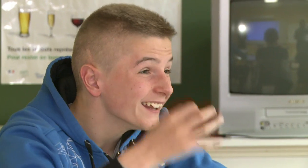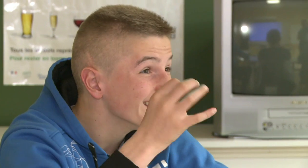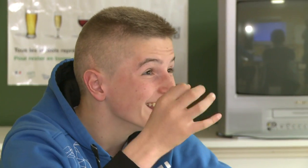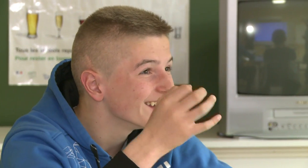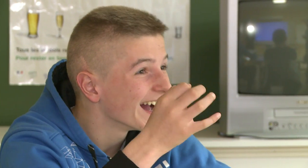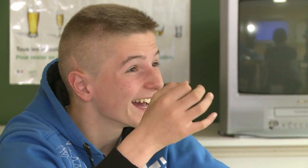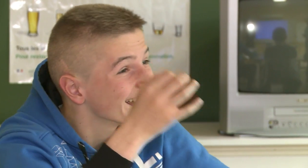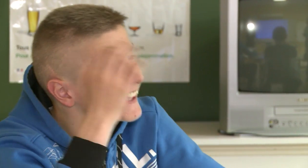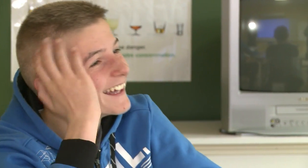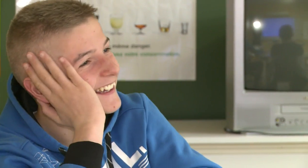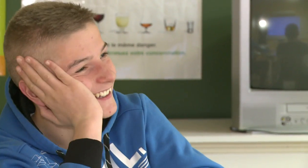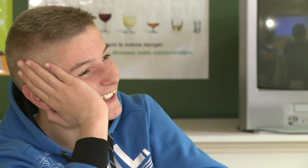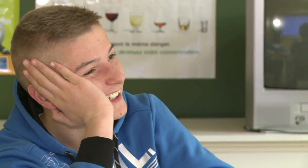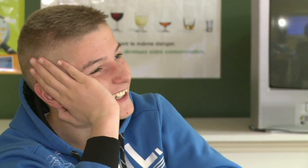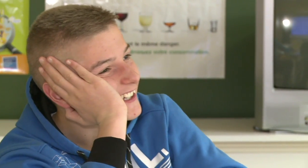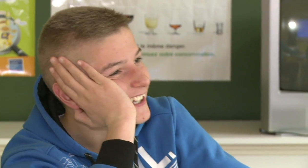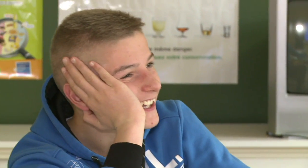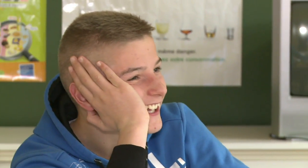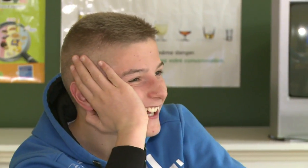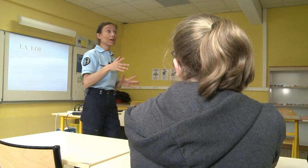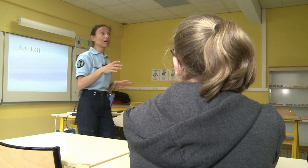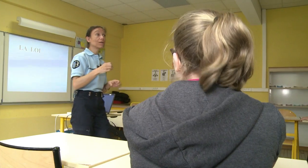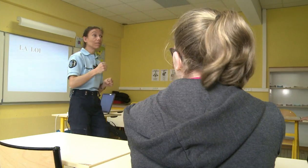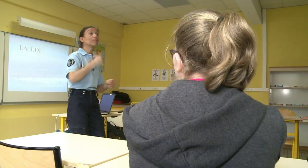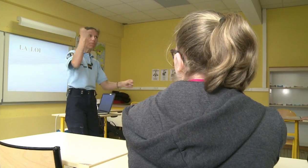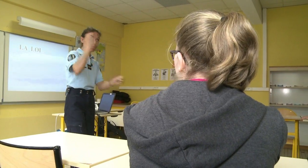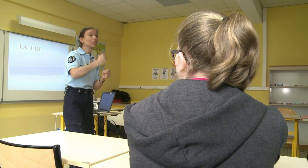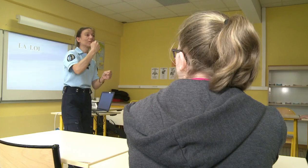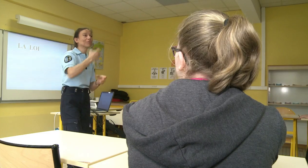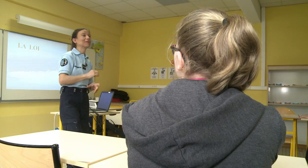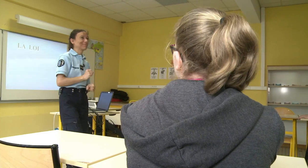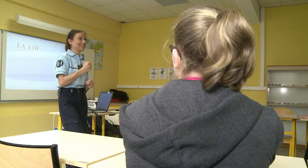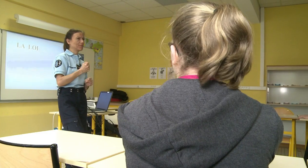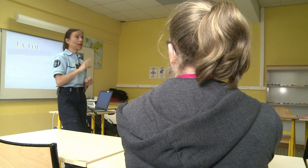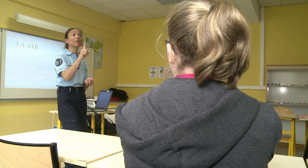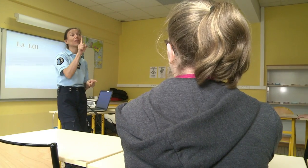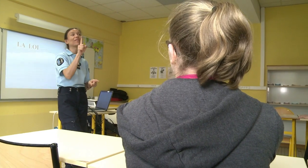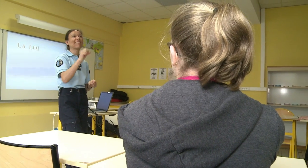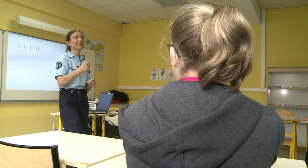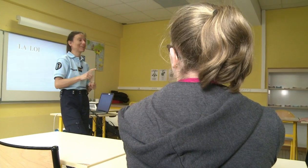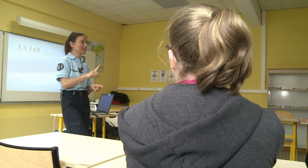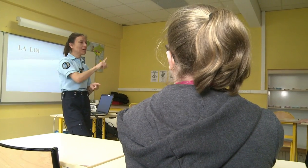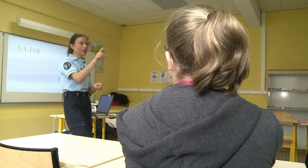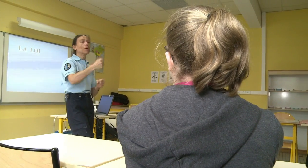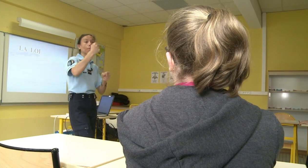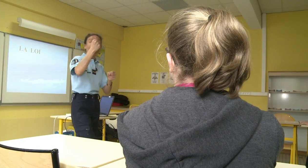l'aide d'un interprète. On se sent d'autant plus utile. On se sent déjà utile avec les entendants, mais là j'ai l'impression